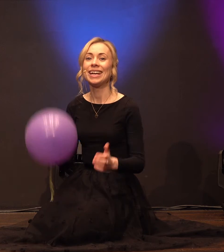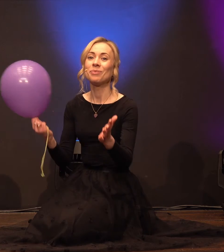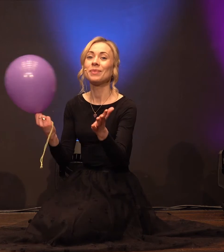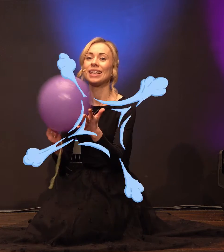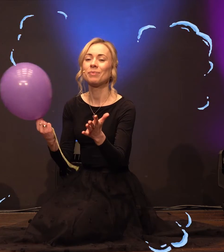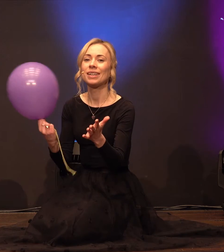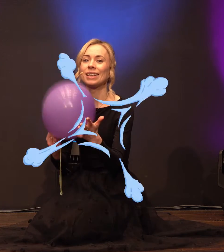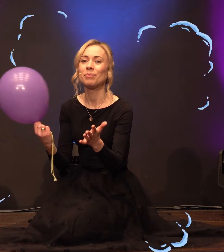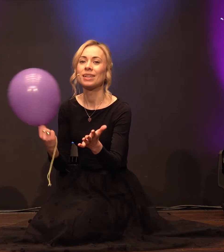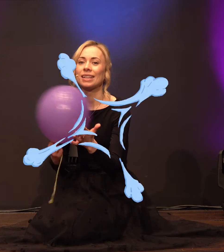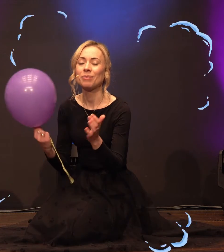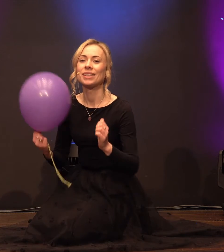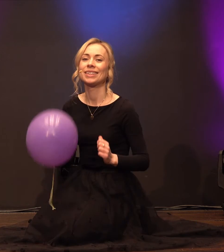Uderzamy klap, klap, klap.